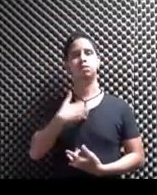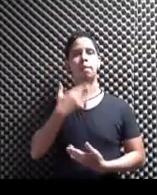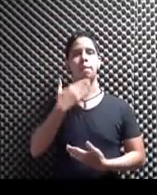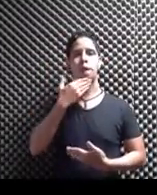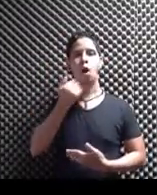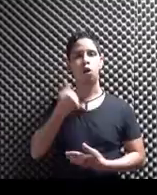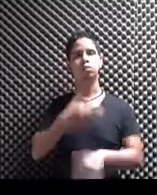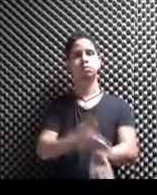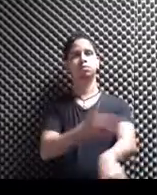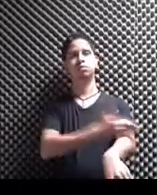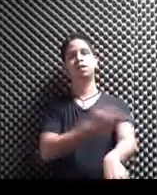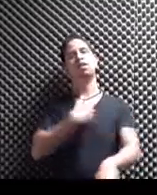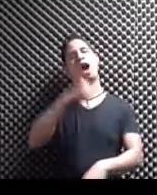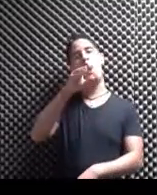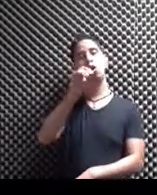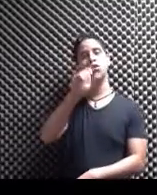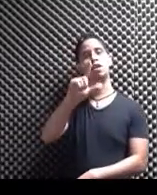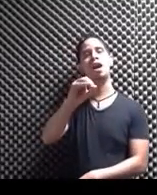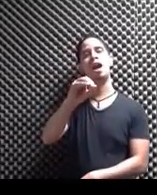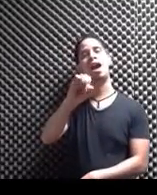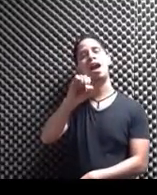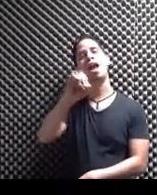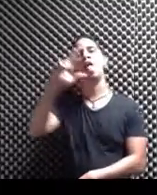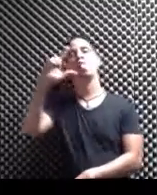ya tú sabes, pero ahí está José Lo. Lo.